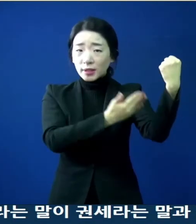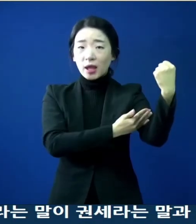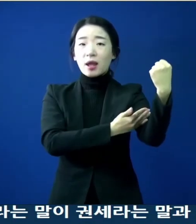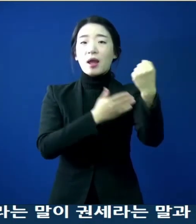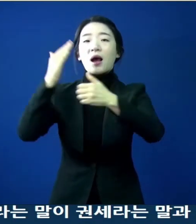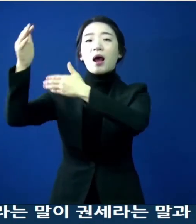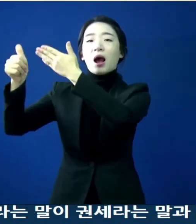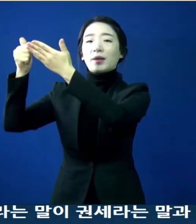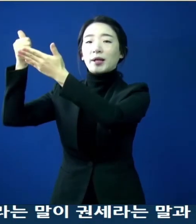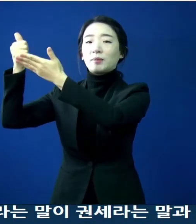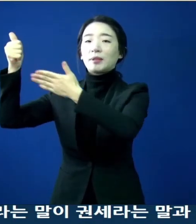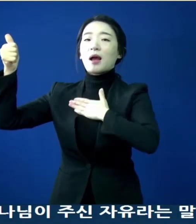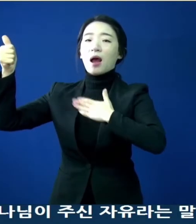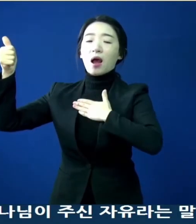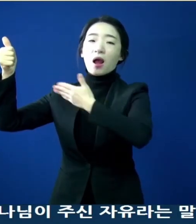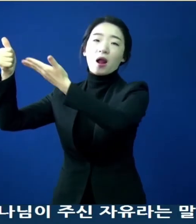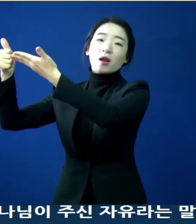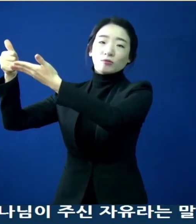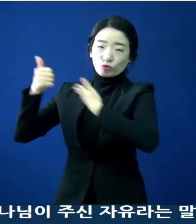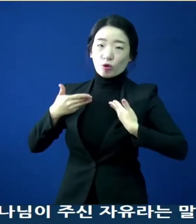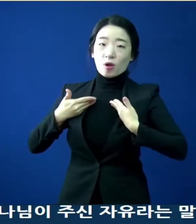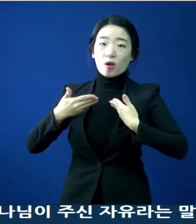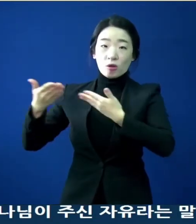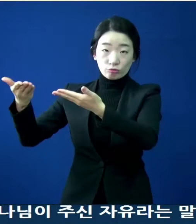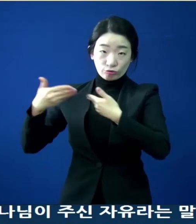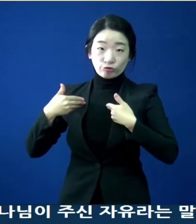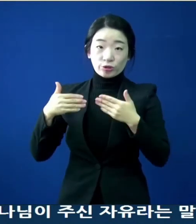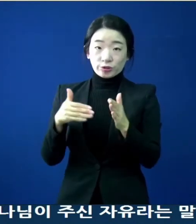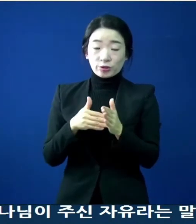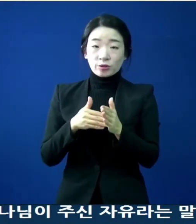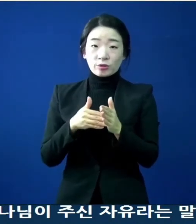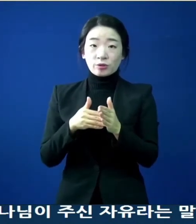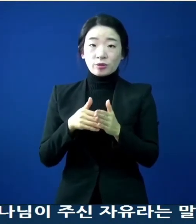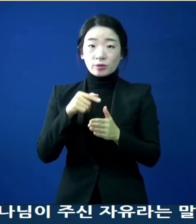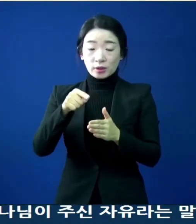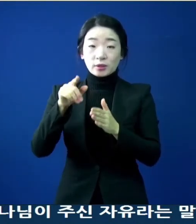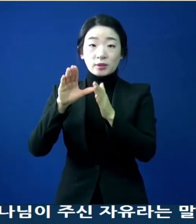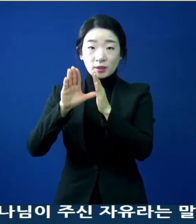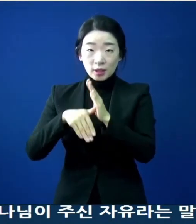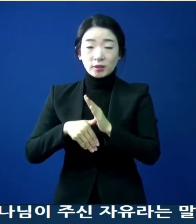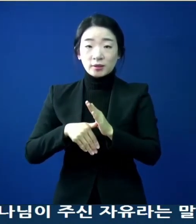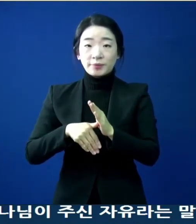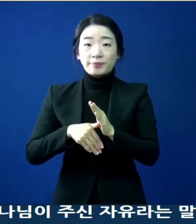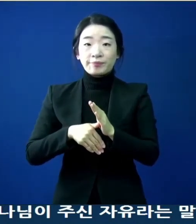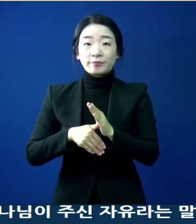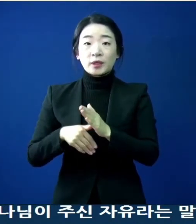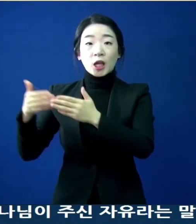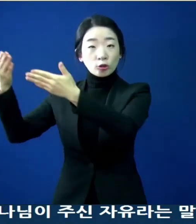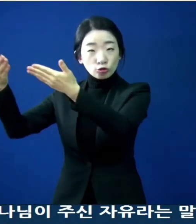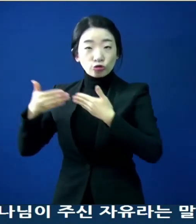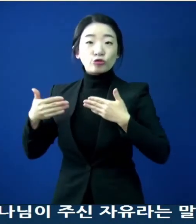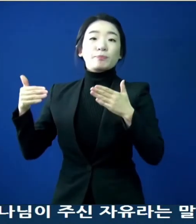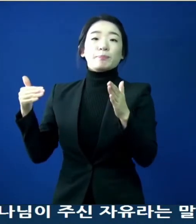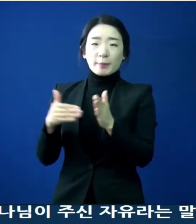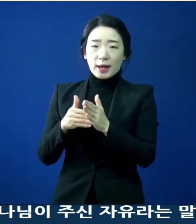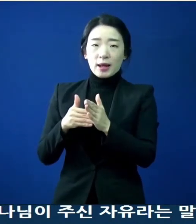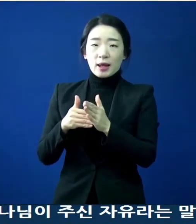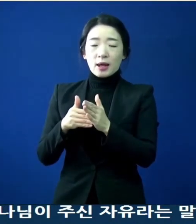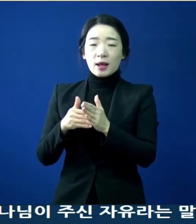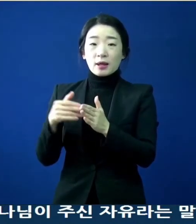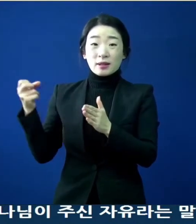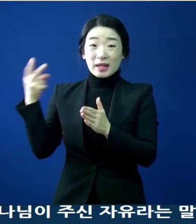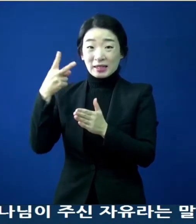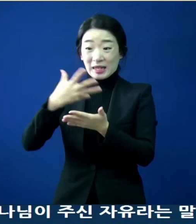주셨다는 말에서 눈여겨봐야 될 것은 시제인데, 이 시제의 특징은 주시고 끝내버렸다는 거예요. 다시